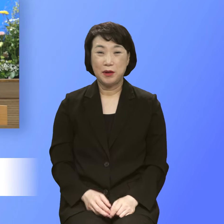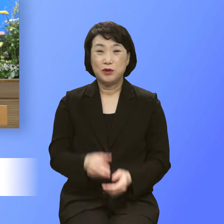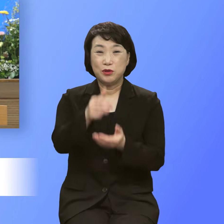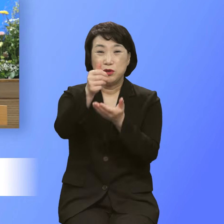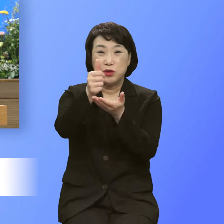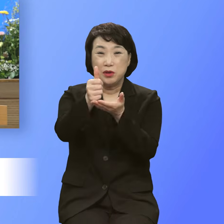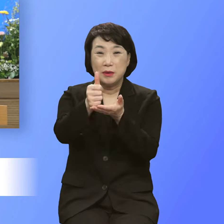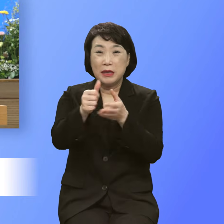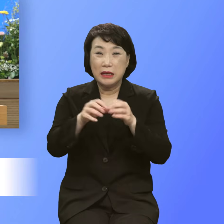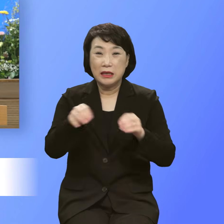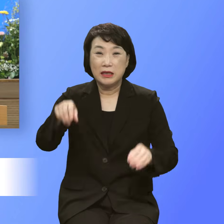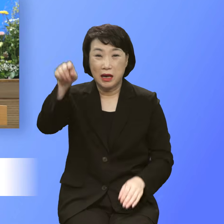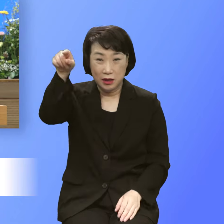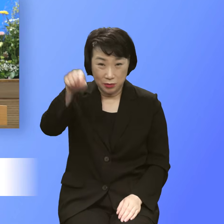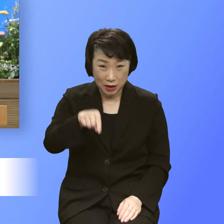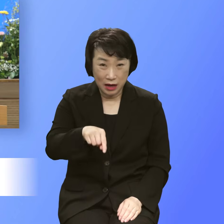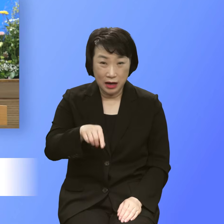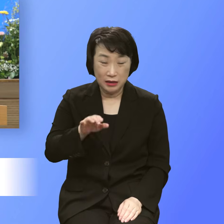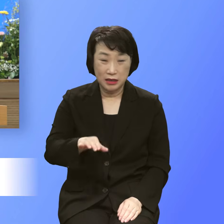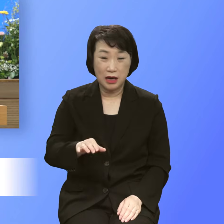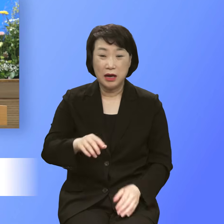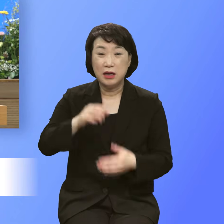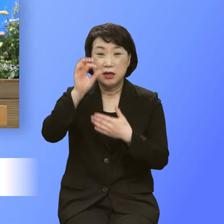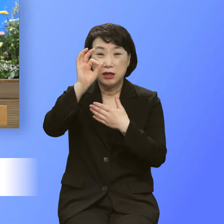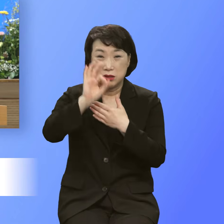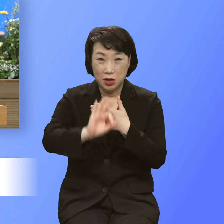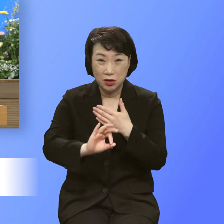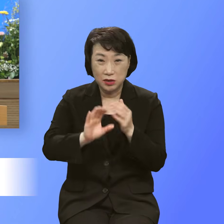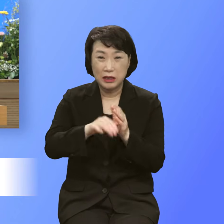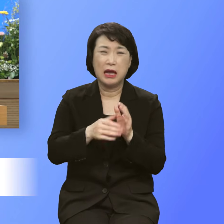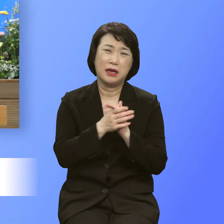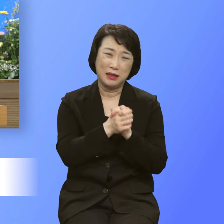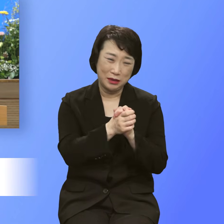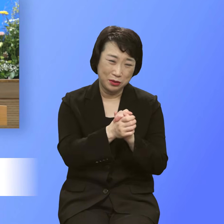주님이 이 땅에 오셔서 저녁에는 기도하시오,